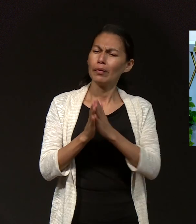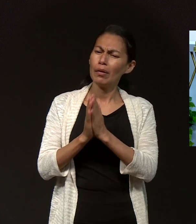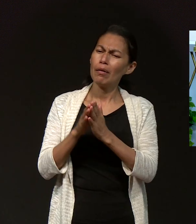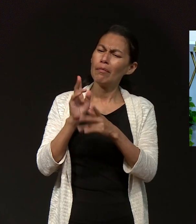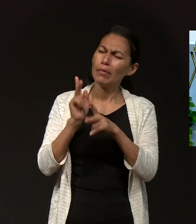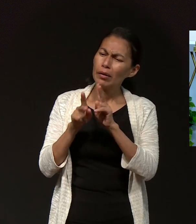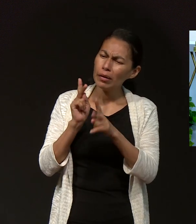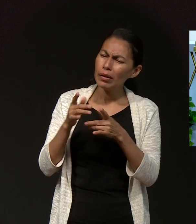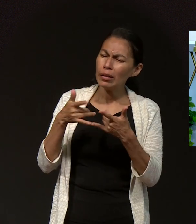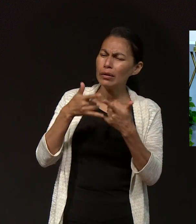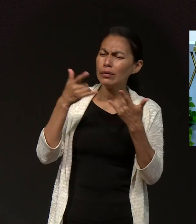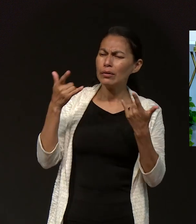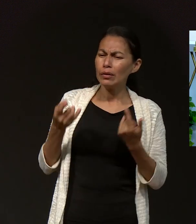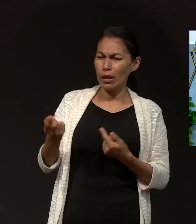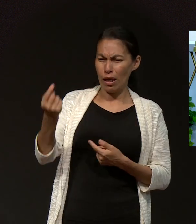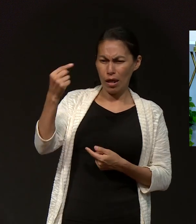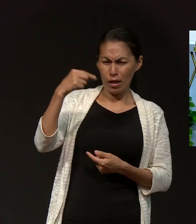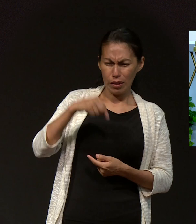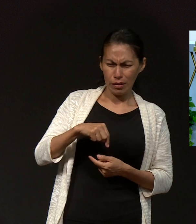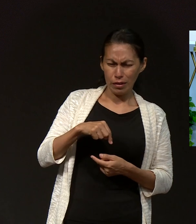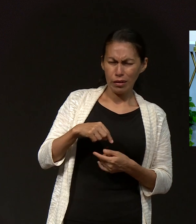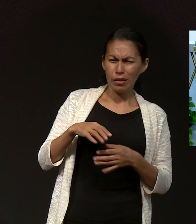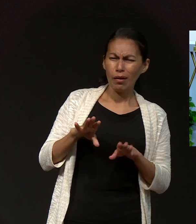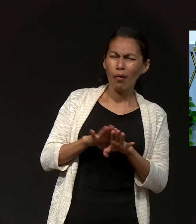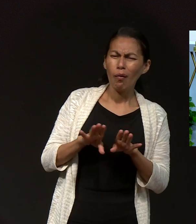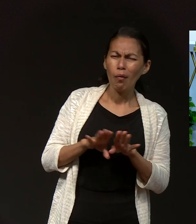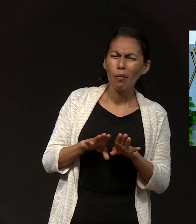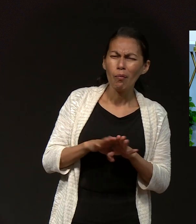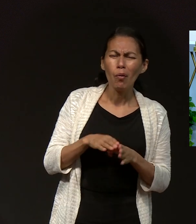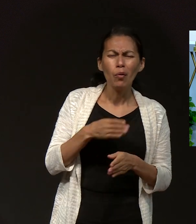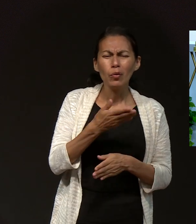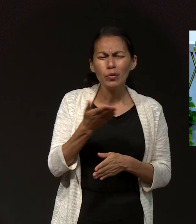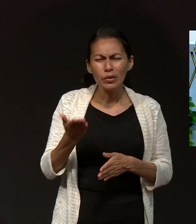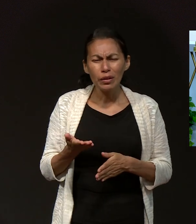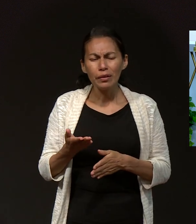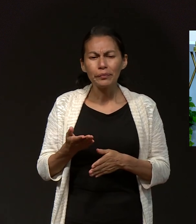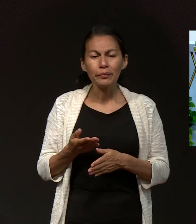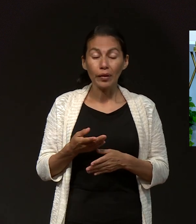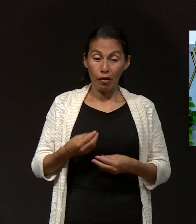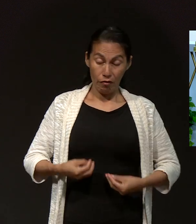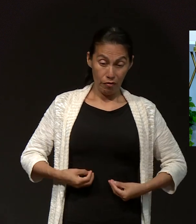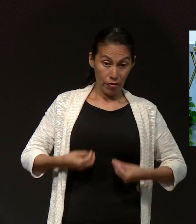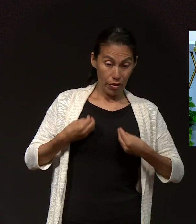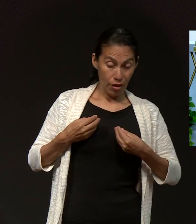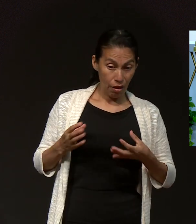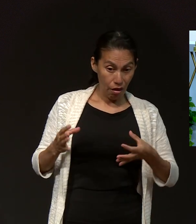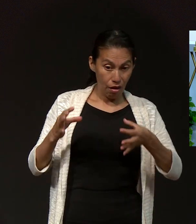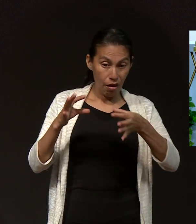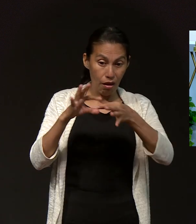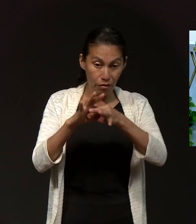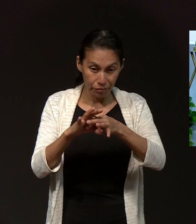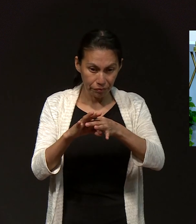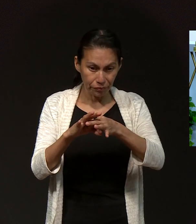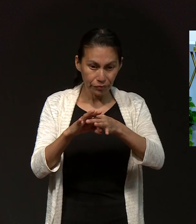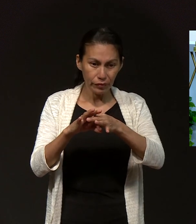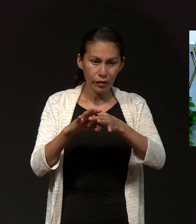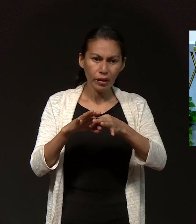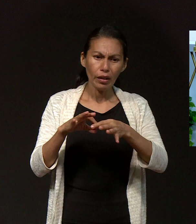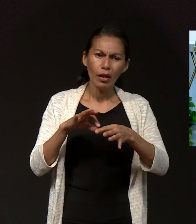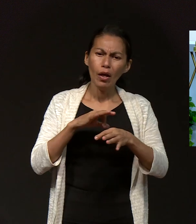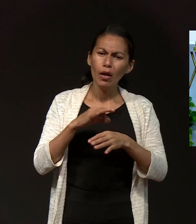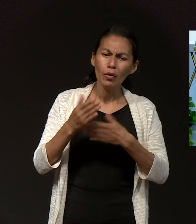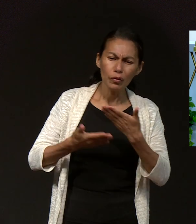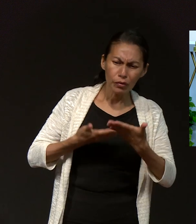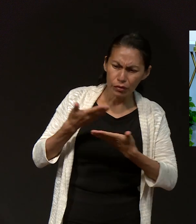una historia de cómo llegaron acá. Cómo es que se entrelazan no solamente sus vidas, sino